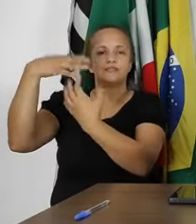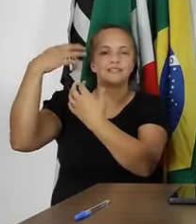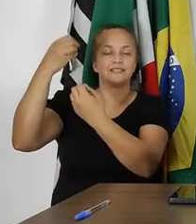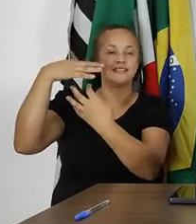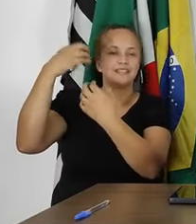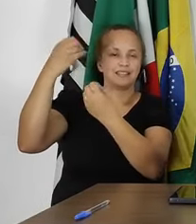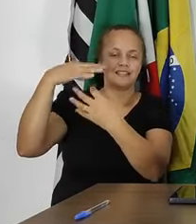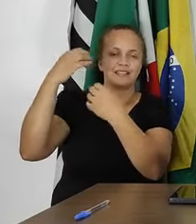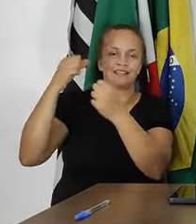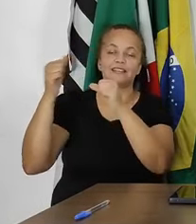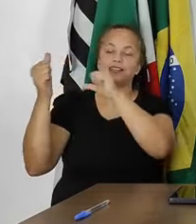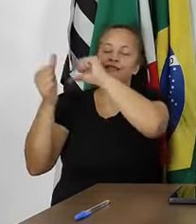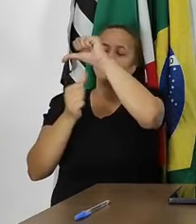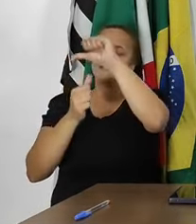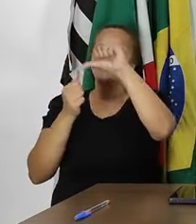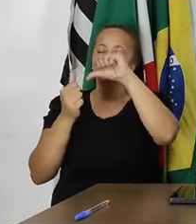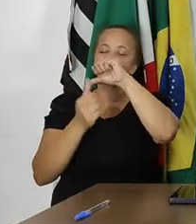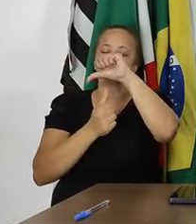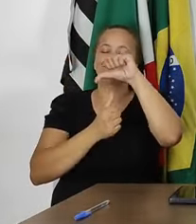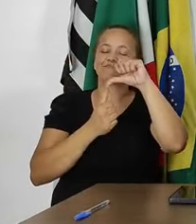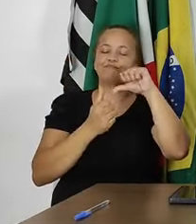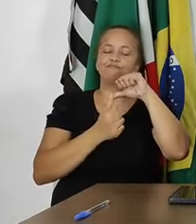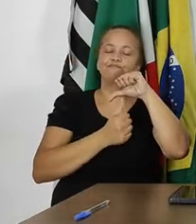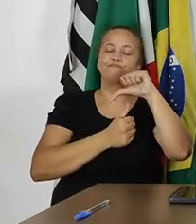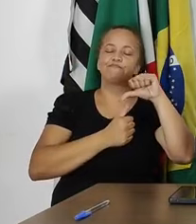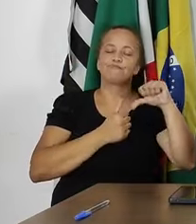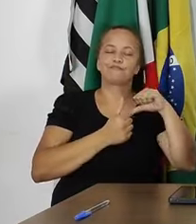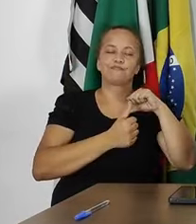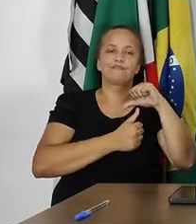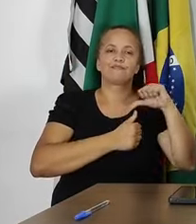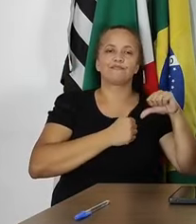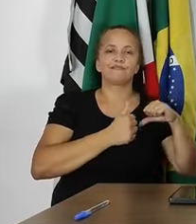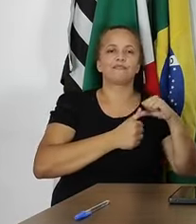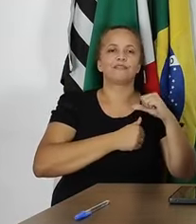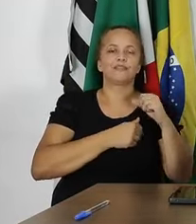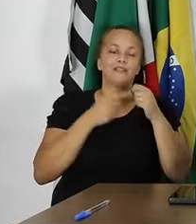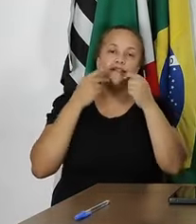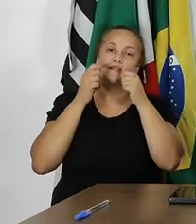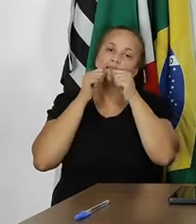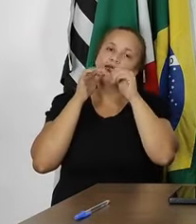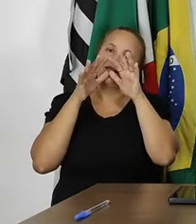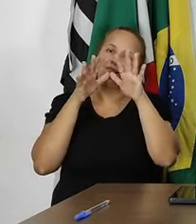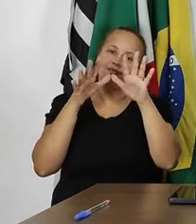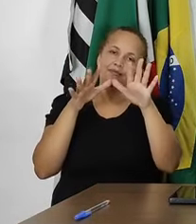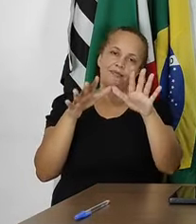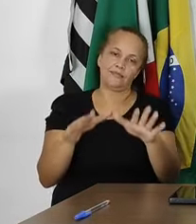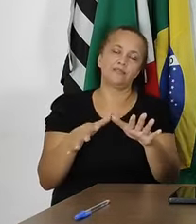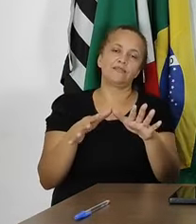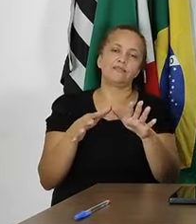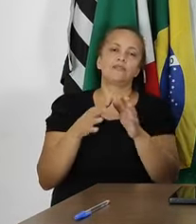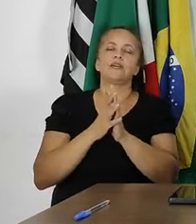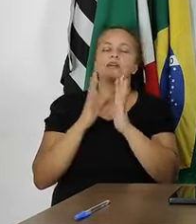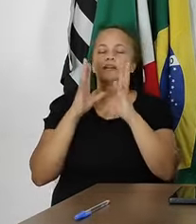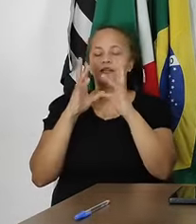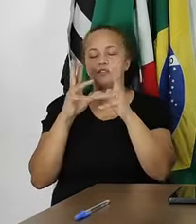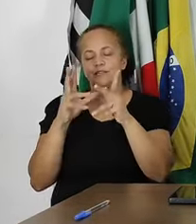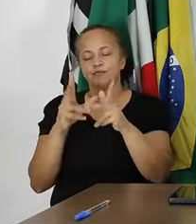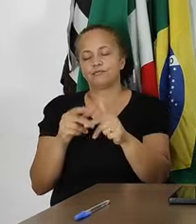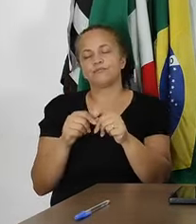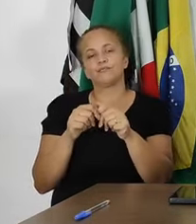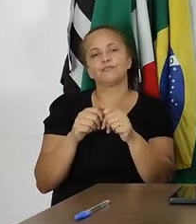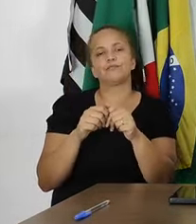vazia, mas fará o que me apraz e prosperará naquilo para que a